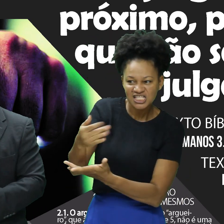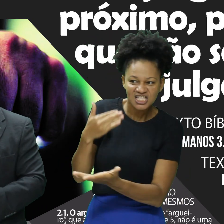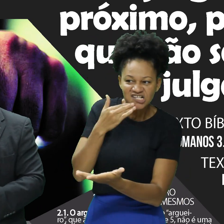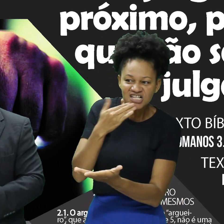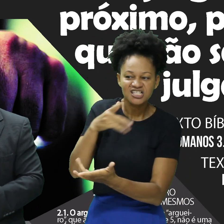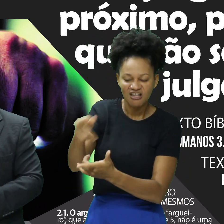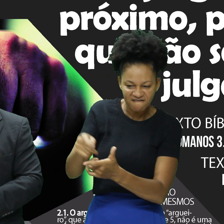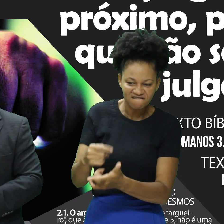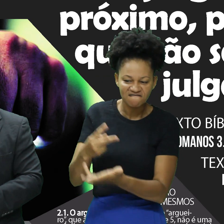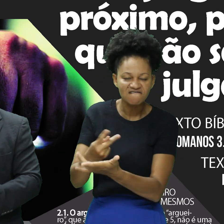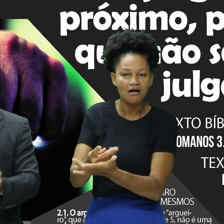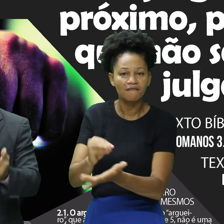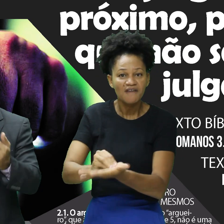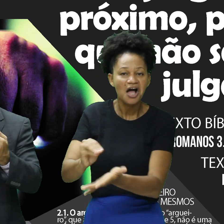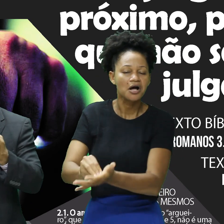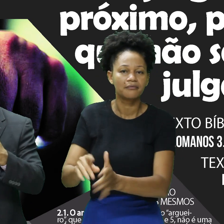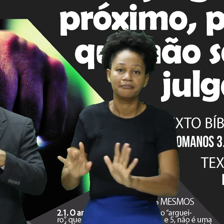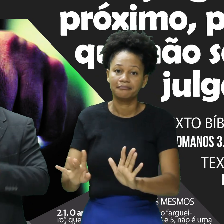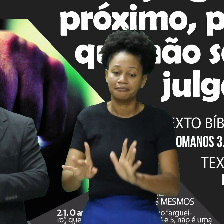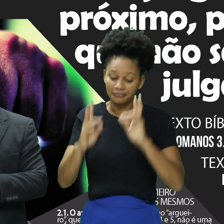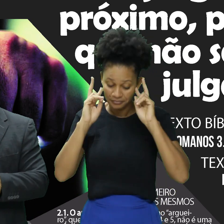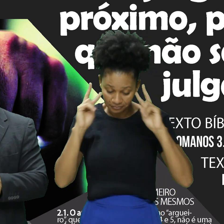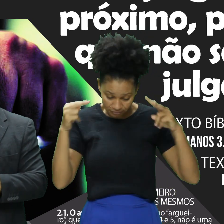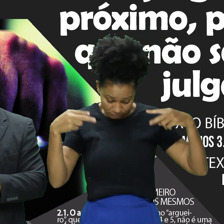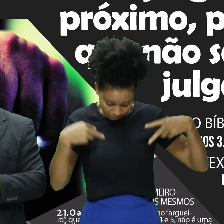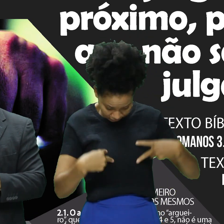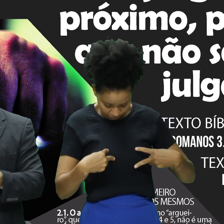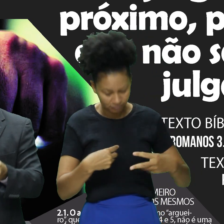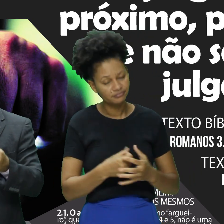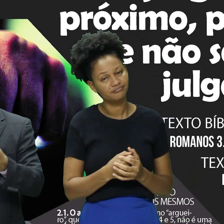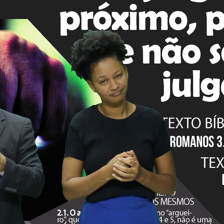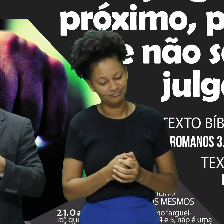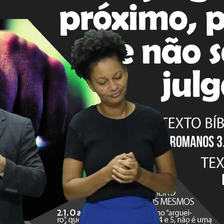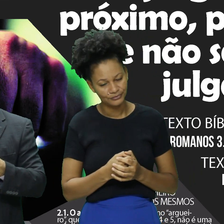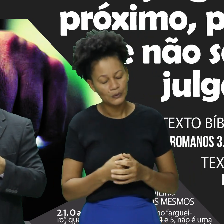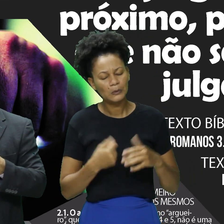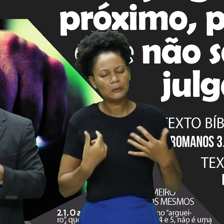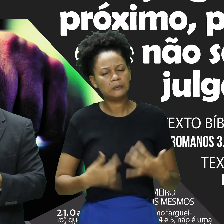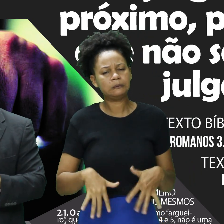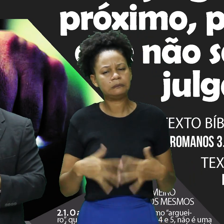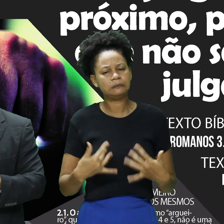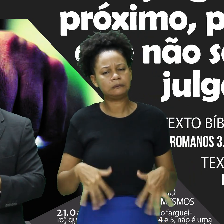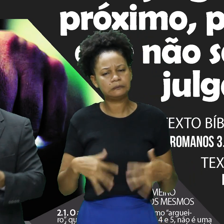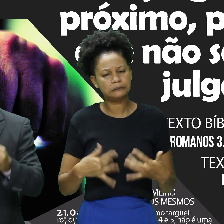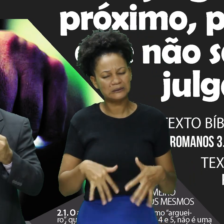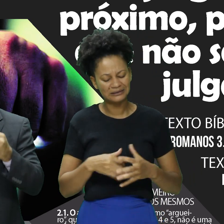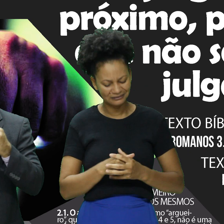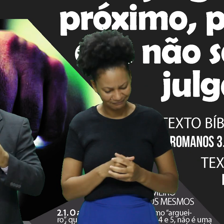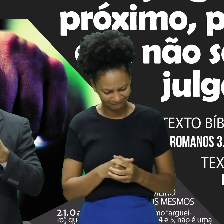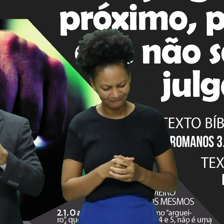está ali próximo de você. Então olhe para dentro de si e veja o quanto nós somos